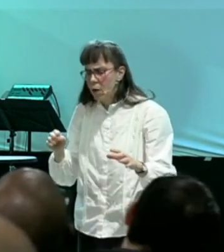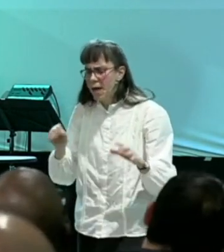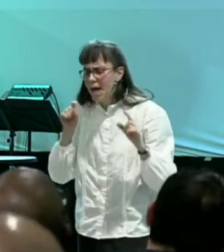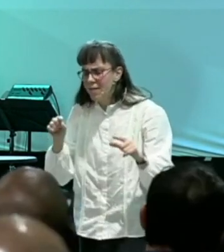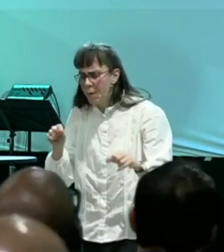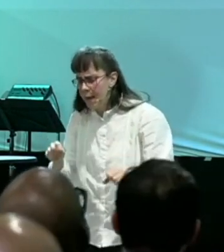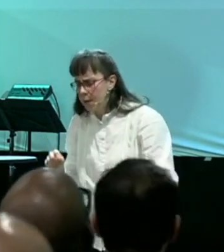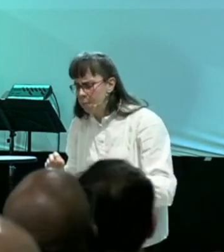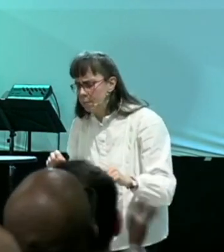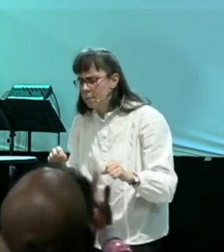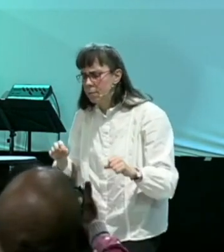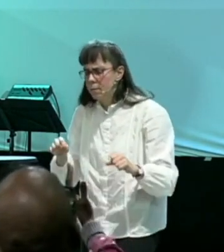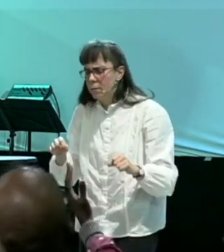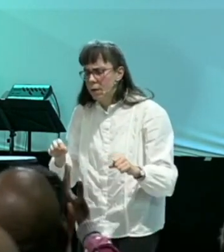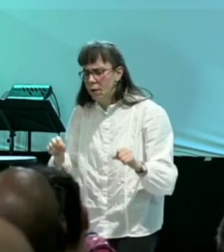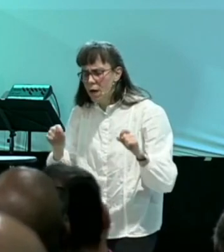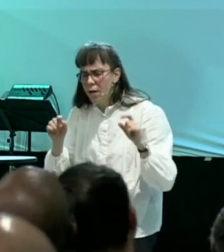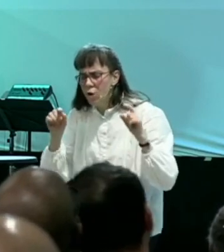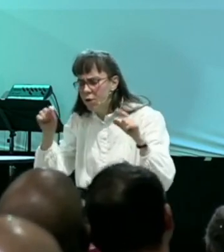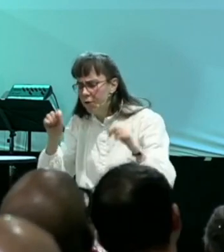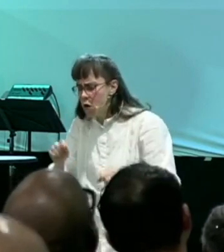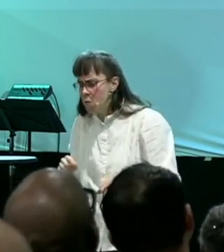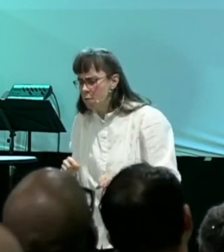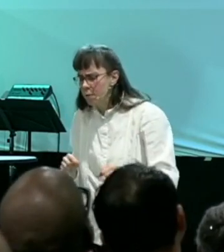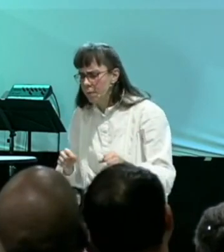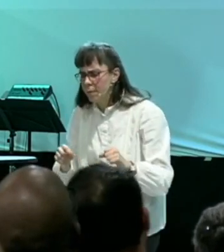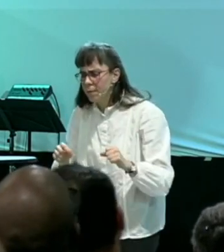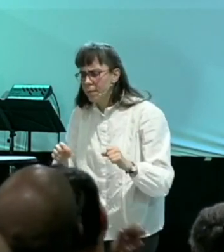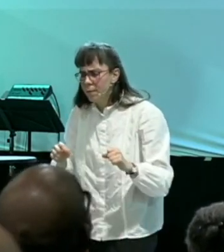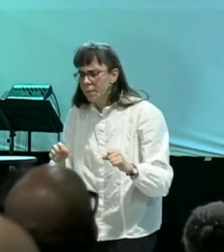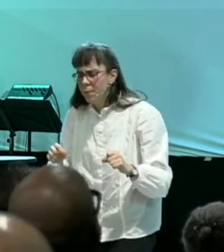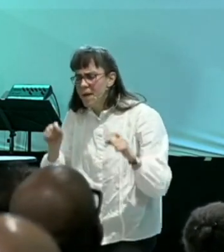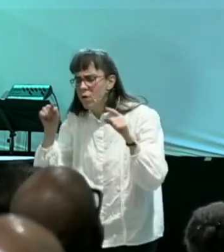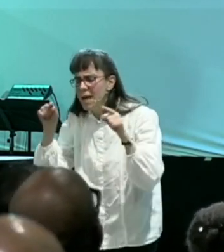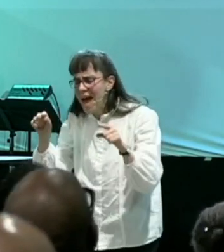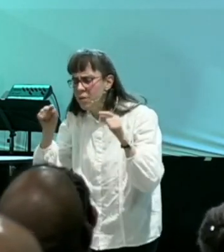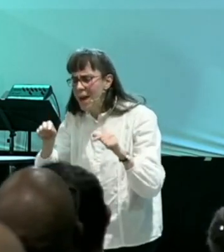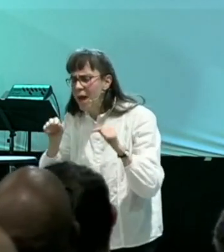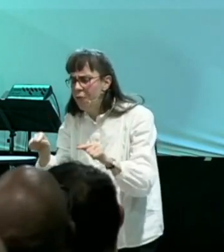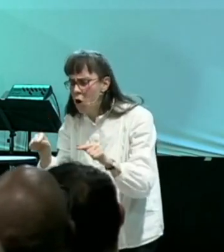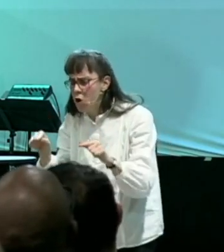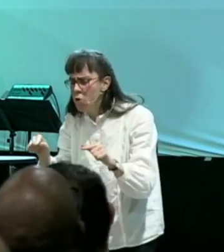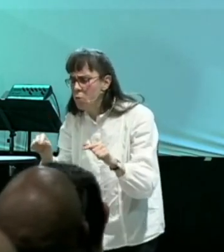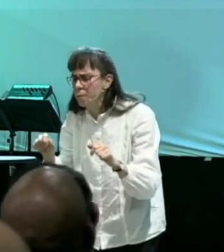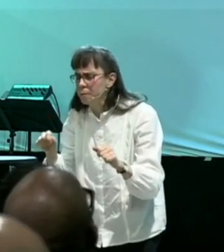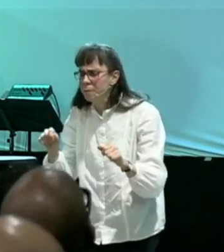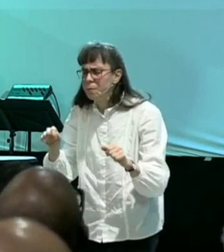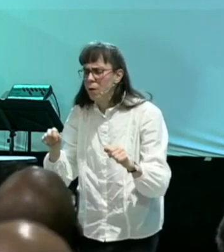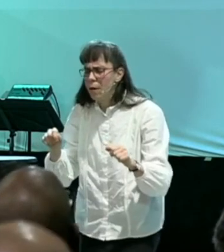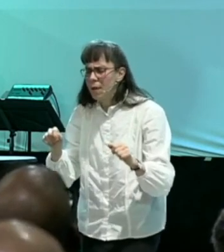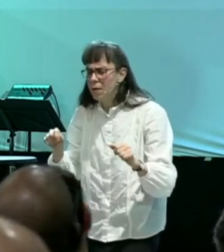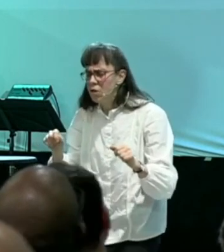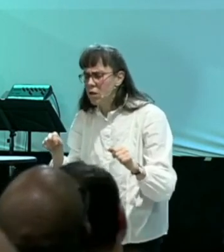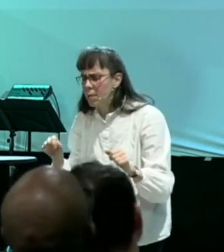plan. God has a plan. Dieu t'a cherché. God looked for you. Parce qu'il a un plan pour toi. Because he has a plan for you. Et il va